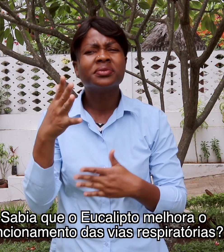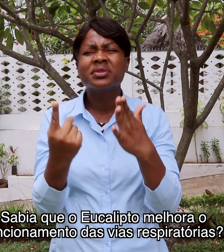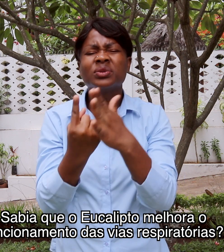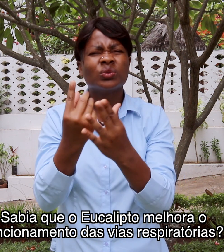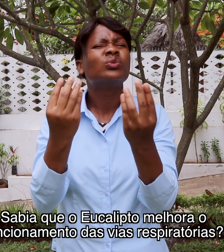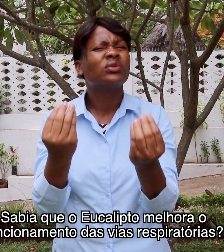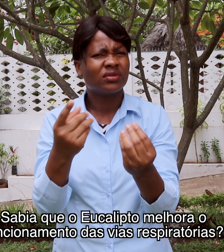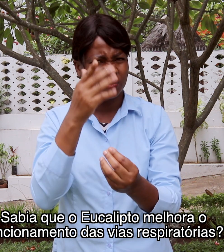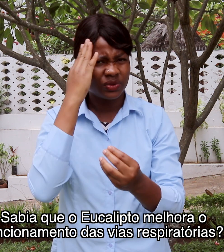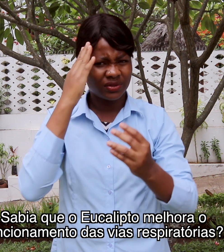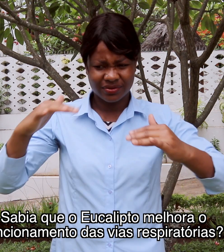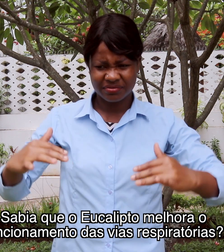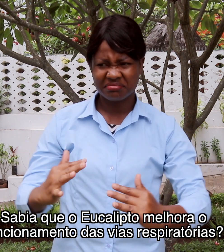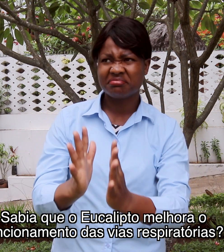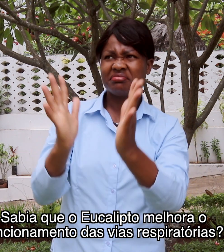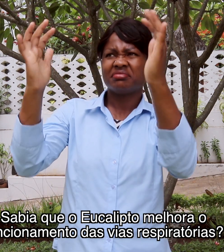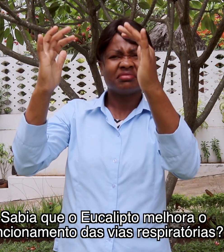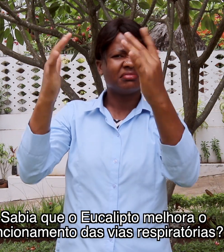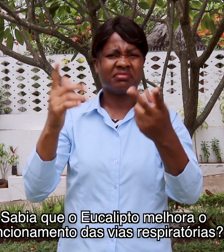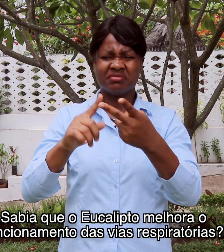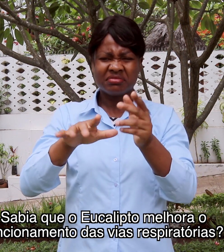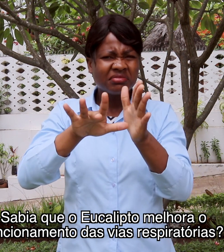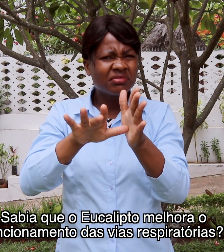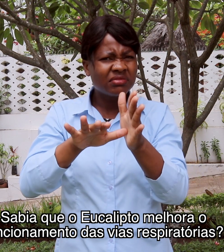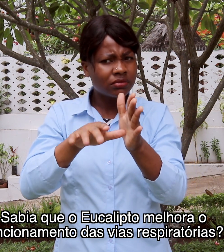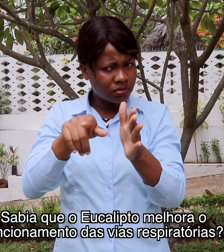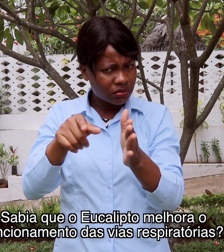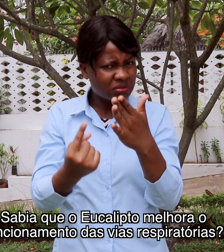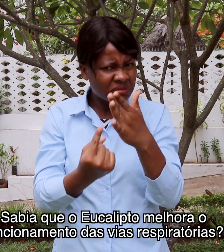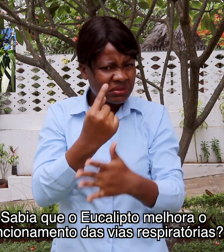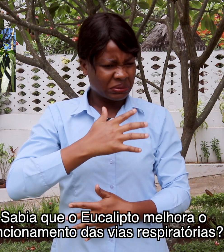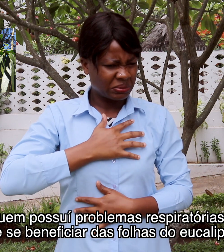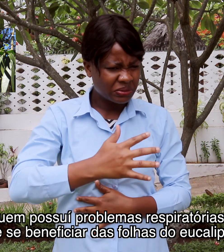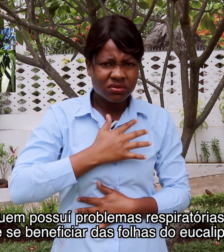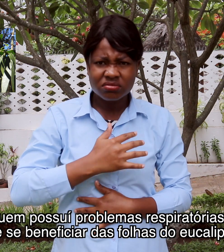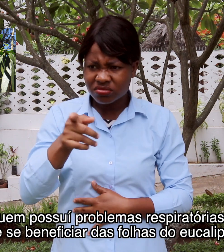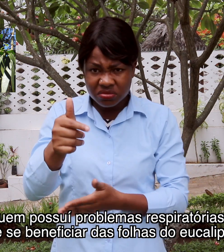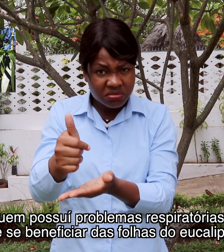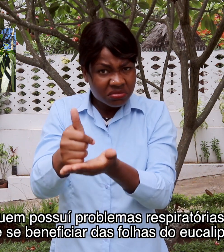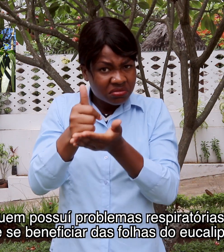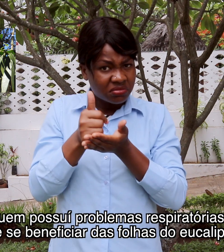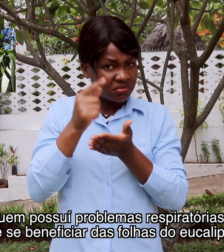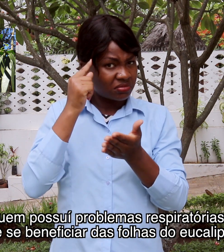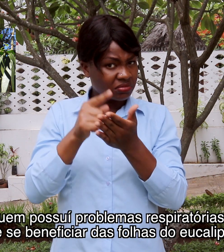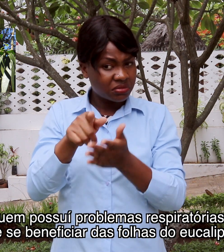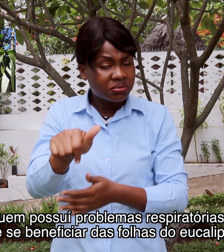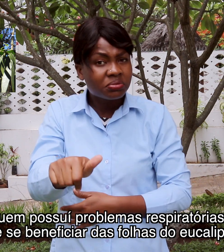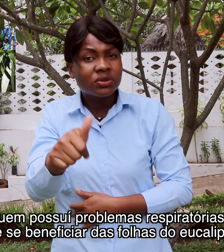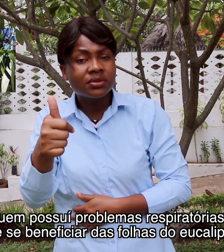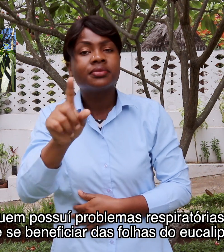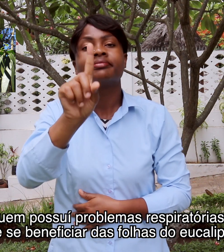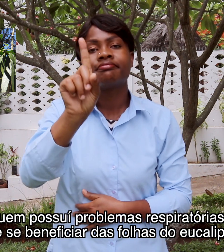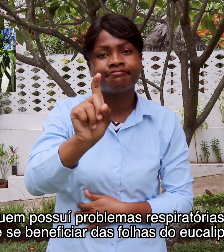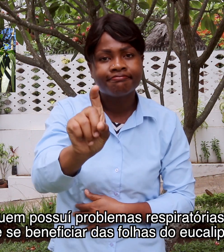Sabia que o eucalipto melhora o funcionamento das vias respiratórias? Quem possui problemas respiratórios